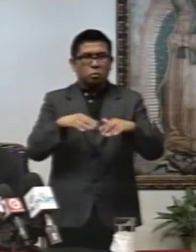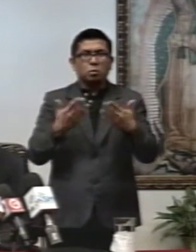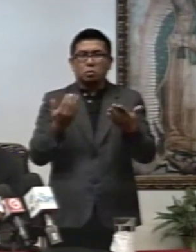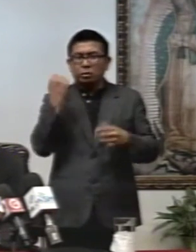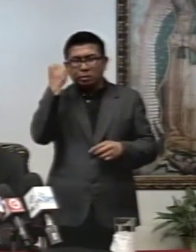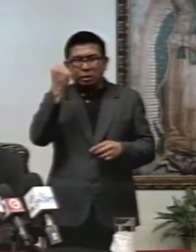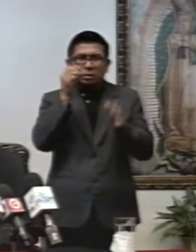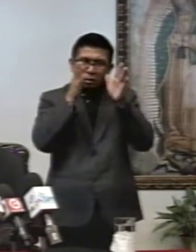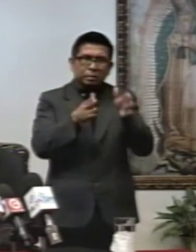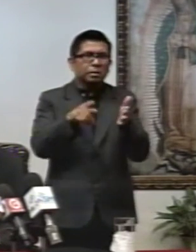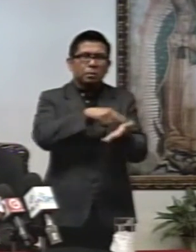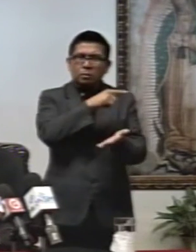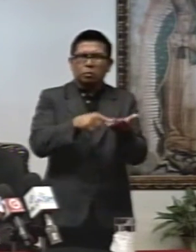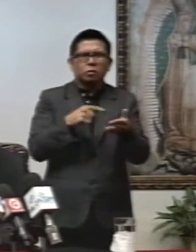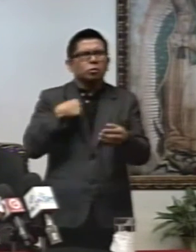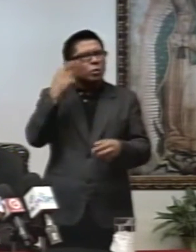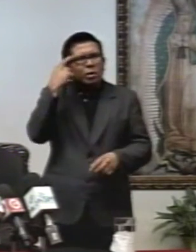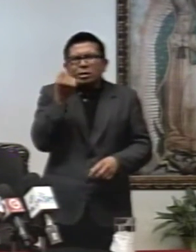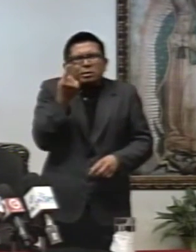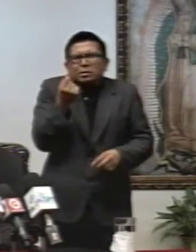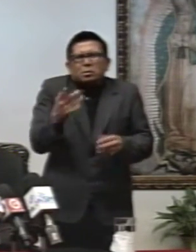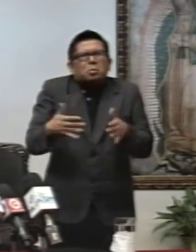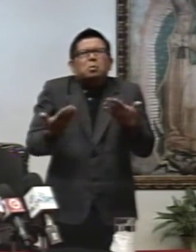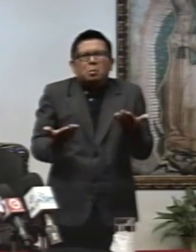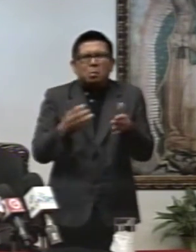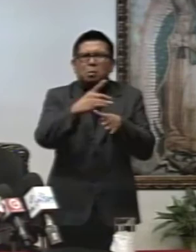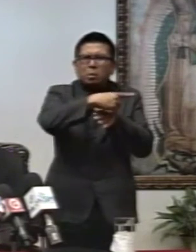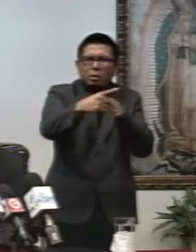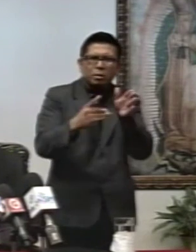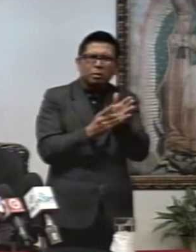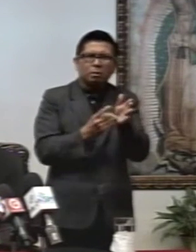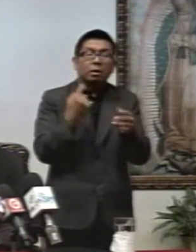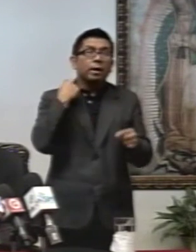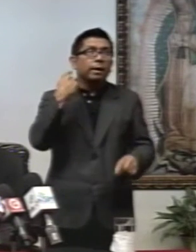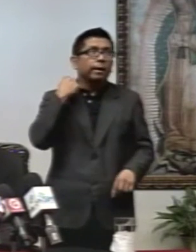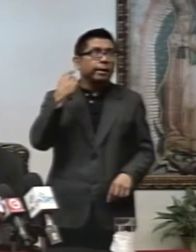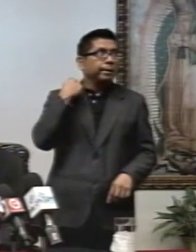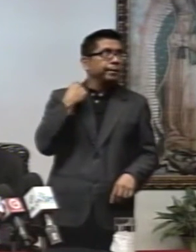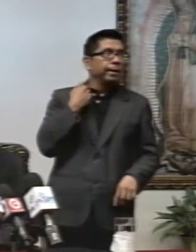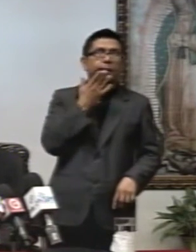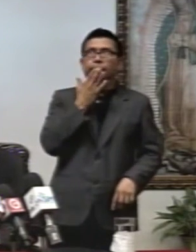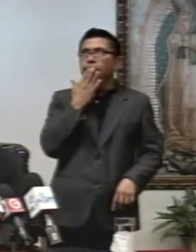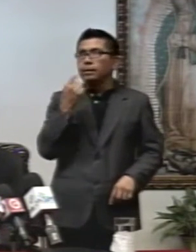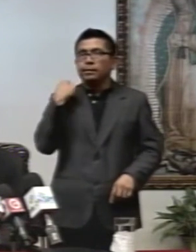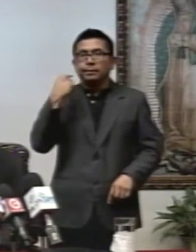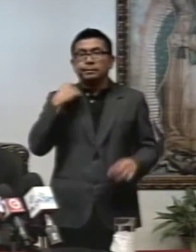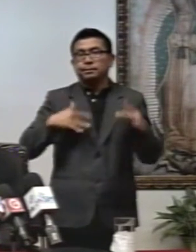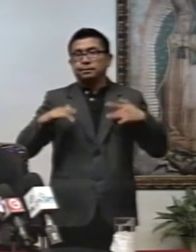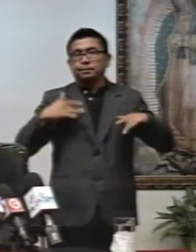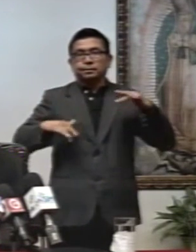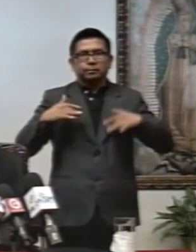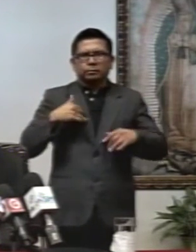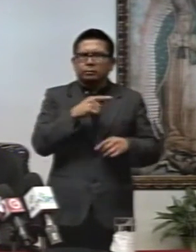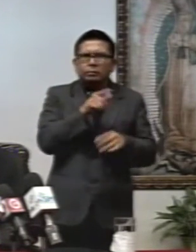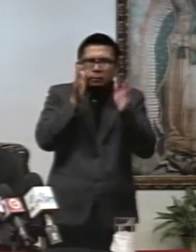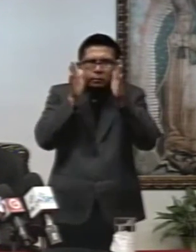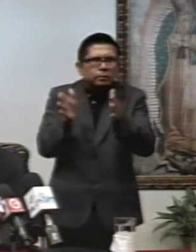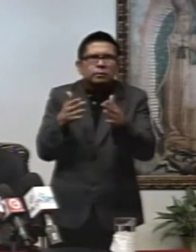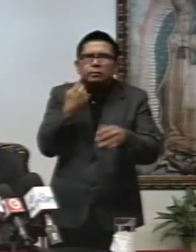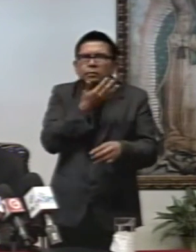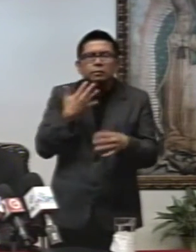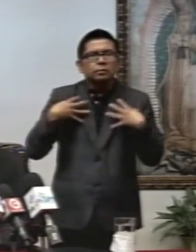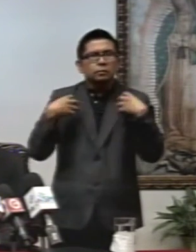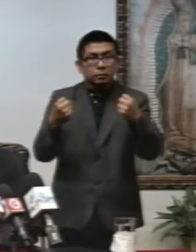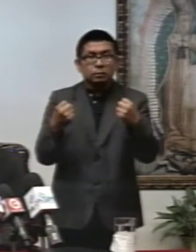totalmente. Entonces no veo por qué a los diputados no les interesa, o es que no les interesa la